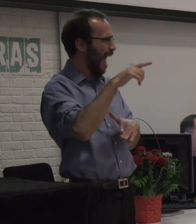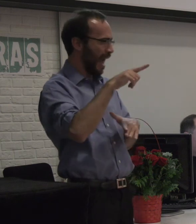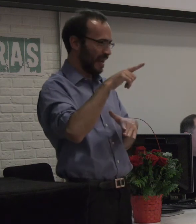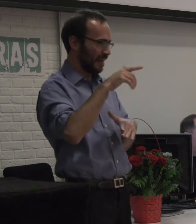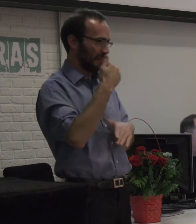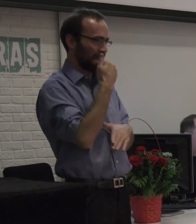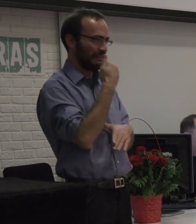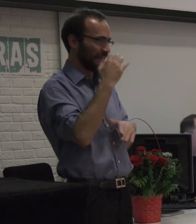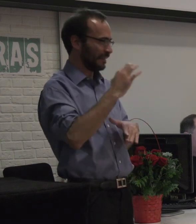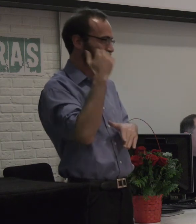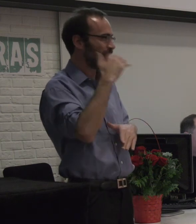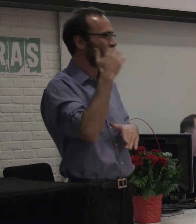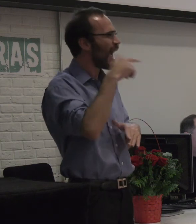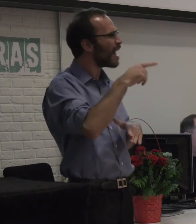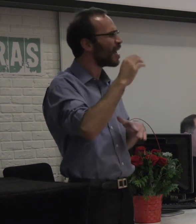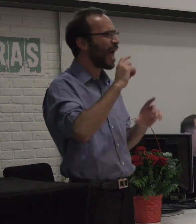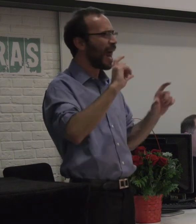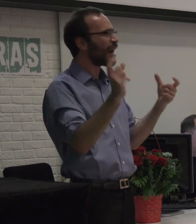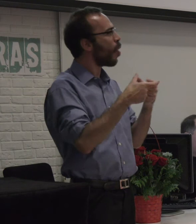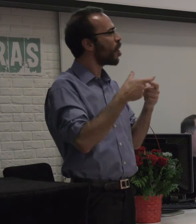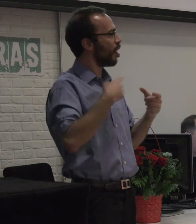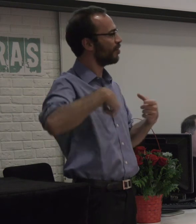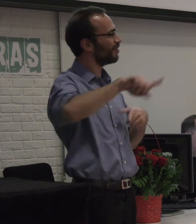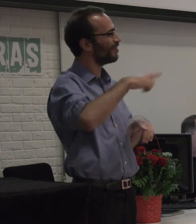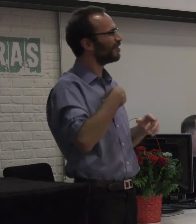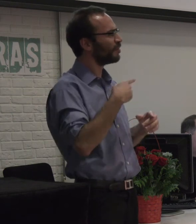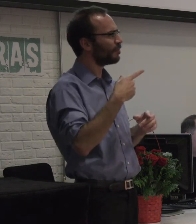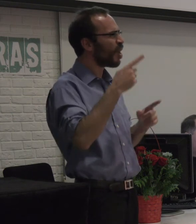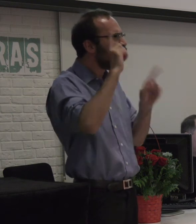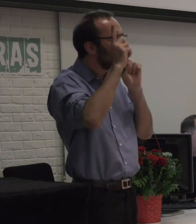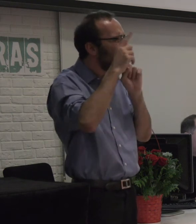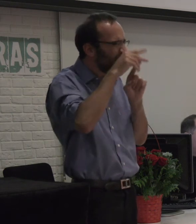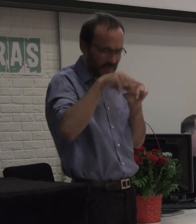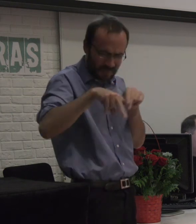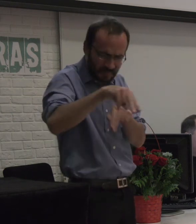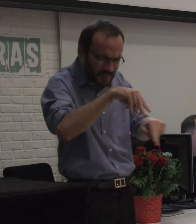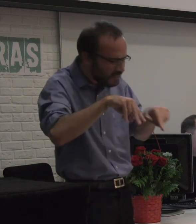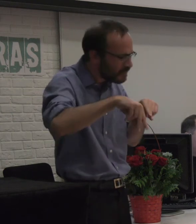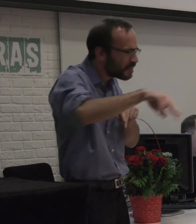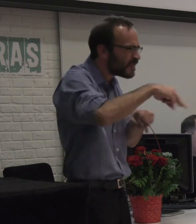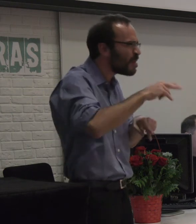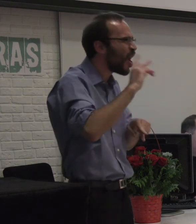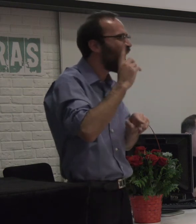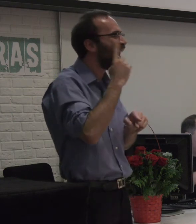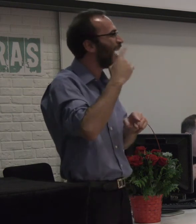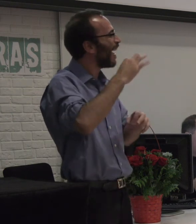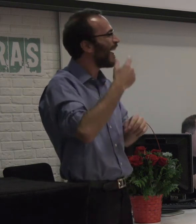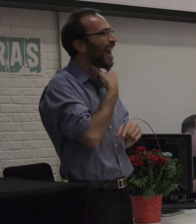como que había personas que allí se reunían y de pronto aparecían duendes, pero duendes terroríficos. De hecho, se liaban a palos